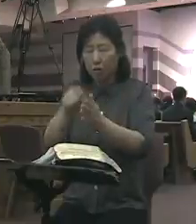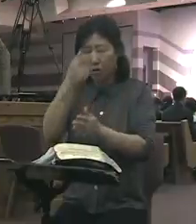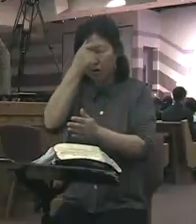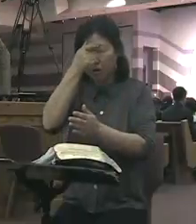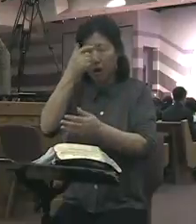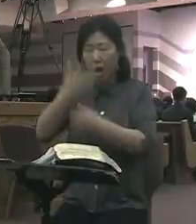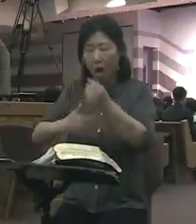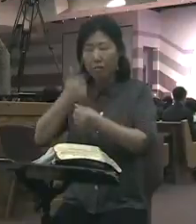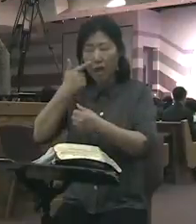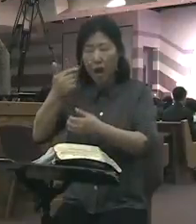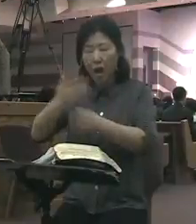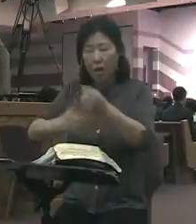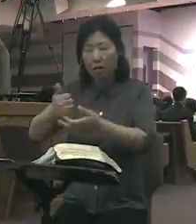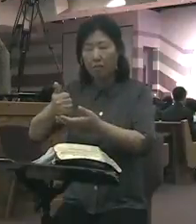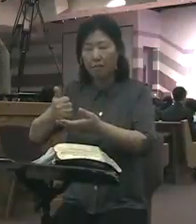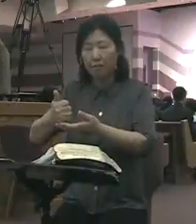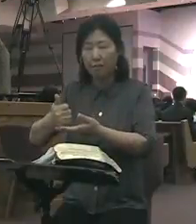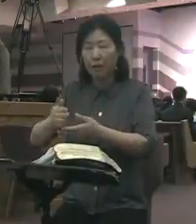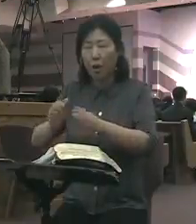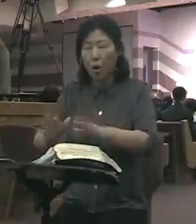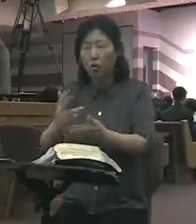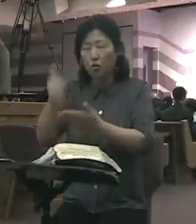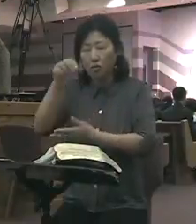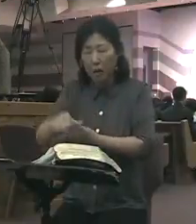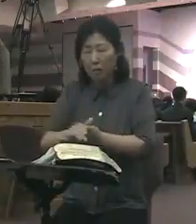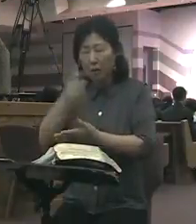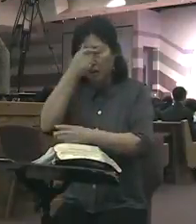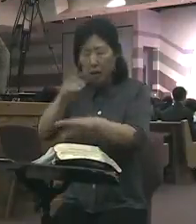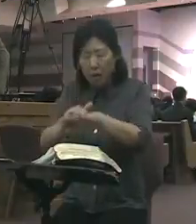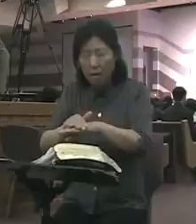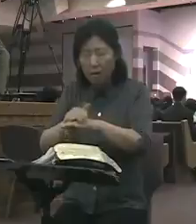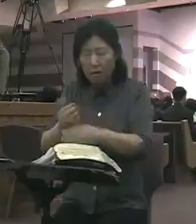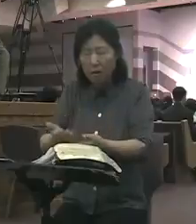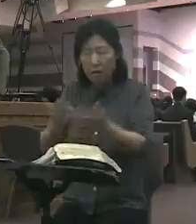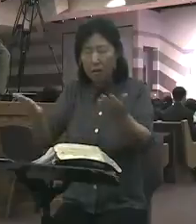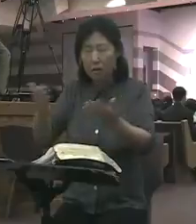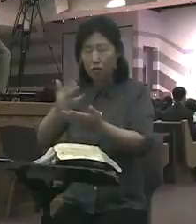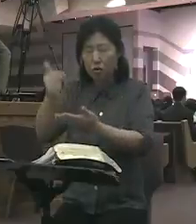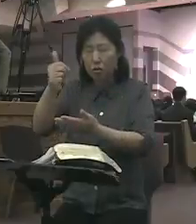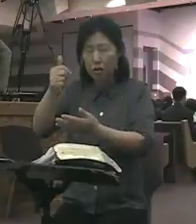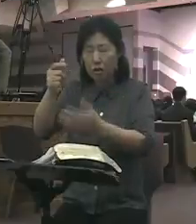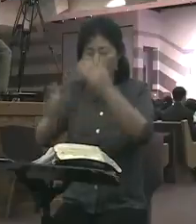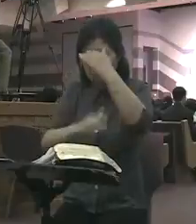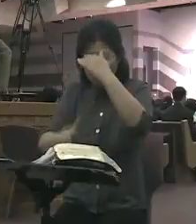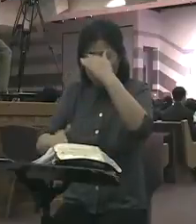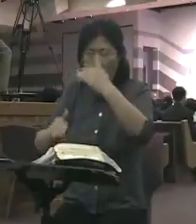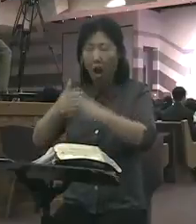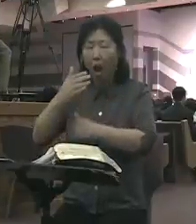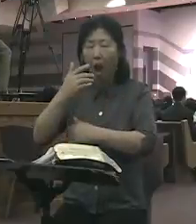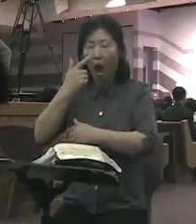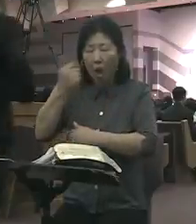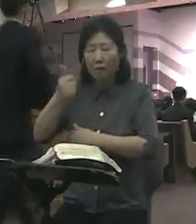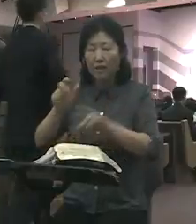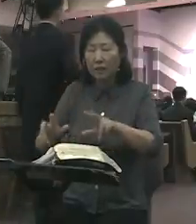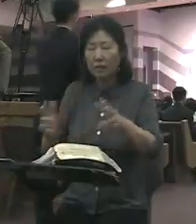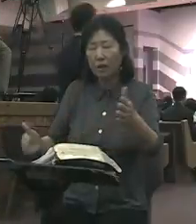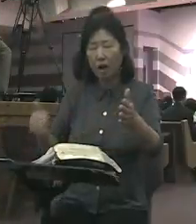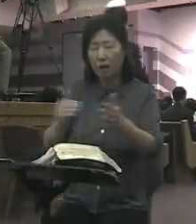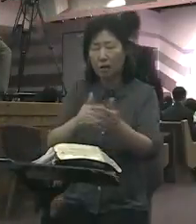하나님, 오늘 주님 앞에 예배드리는 주님의 성도들, 아버지, 지금까지 나를 붙잡고